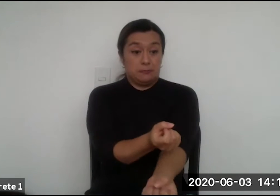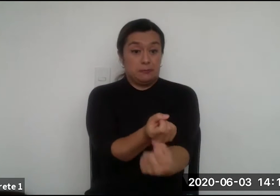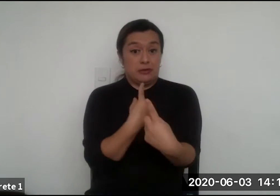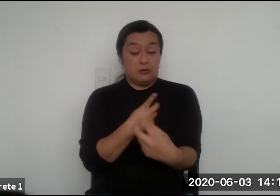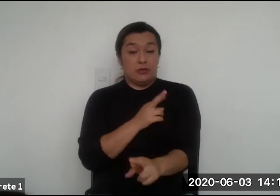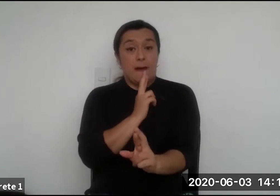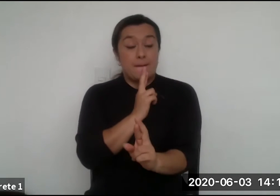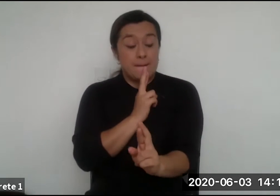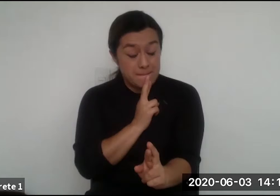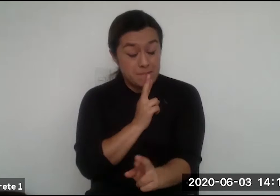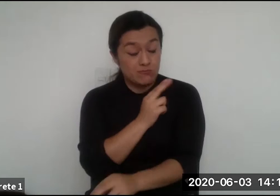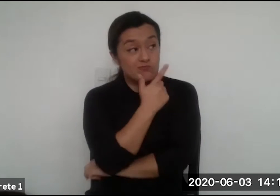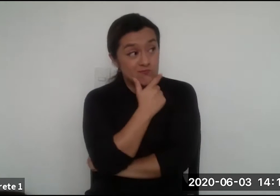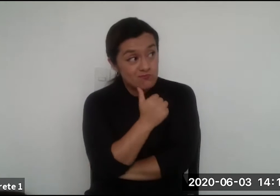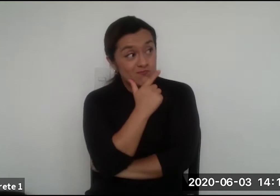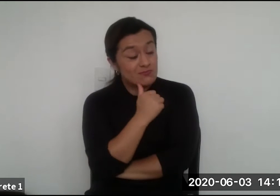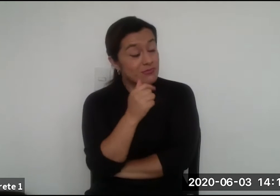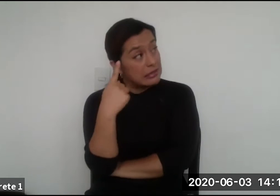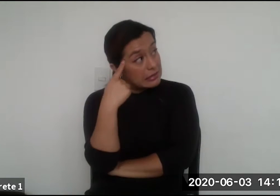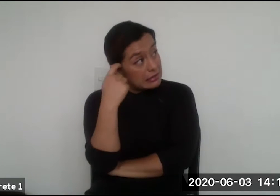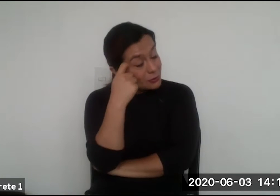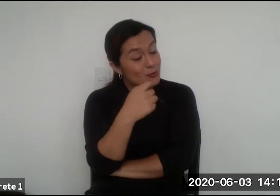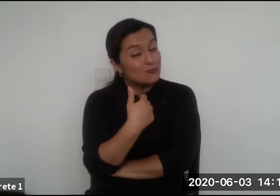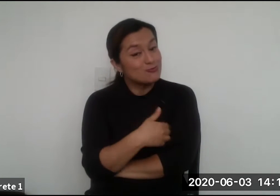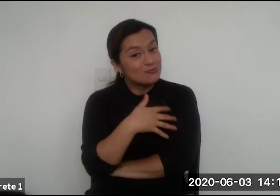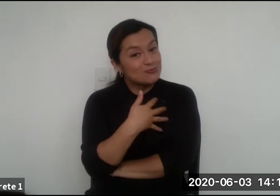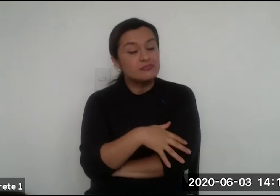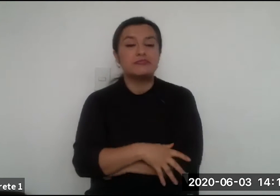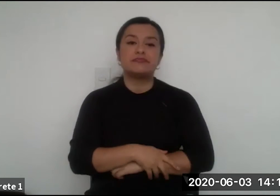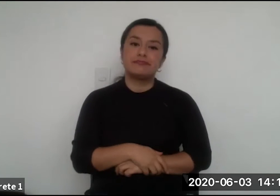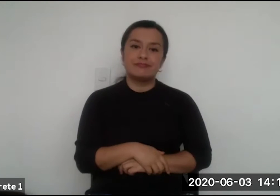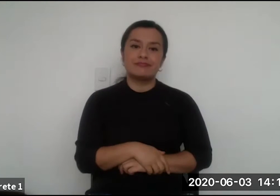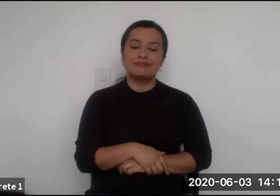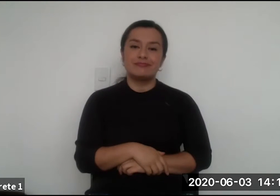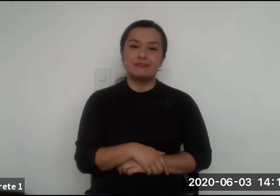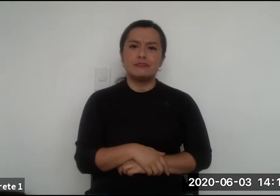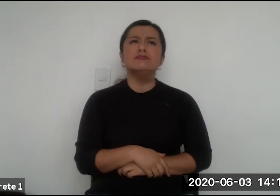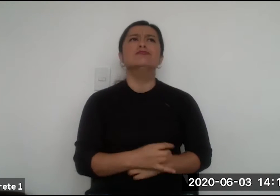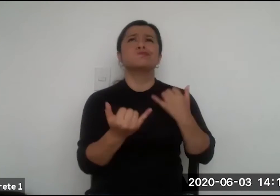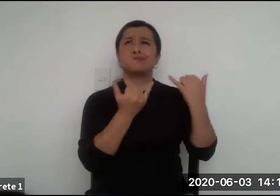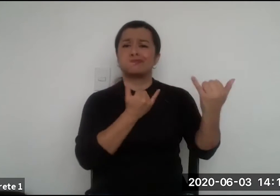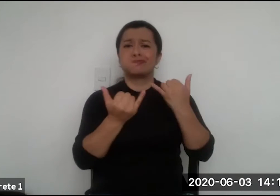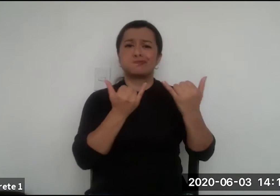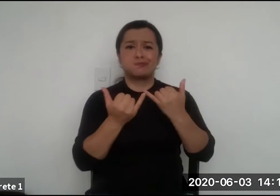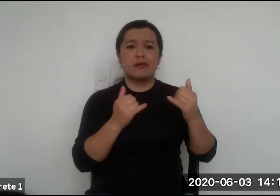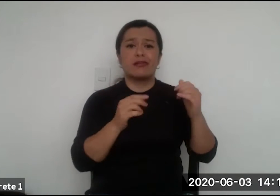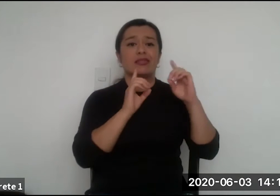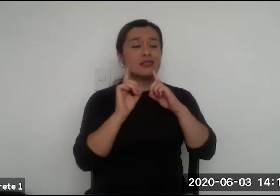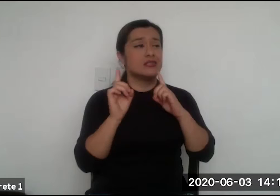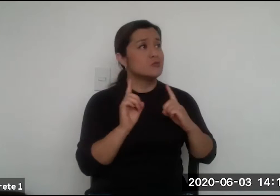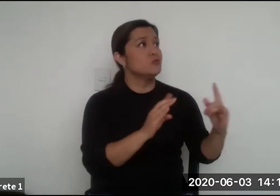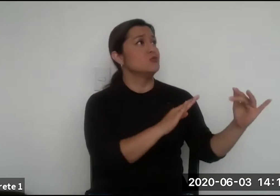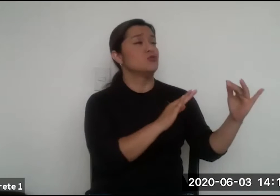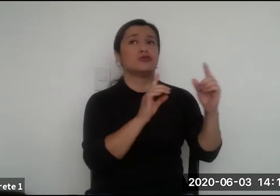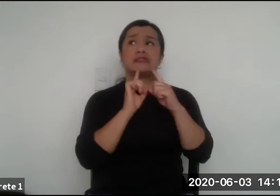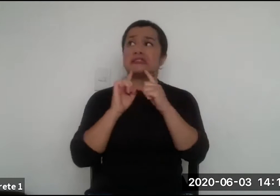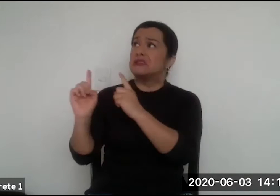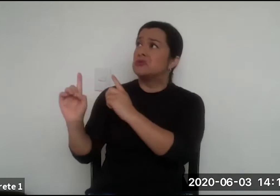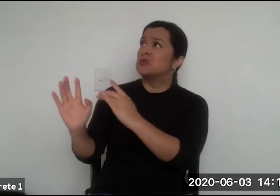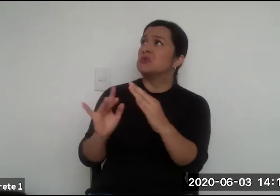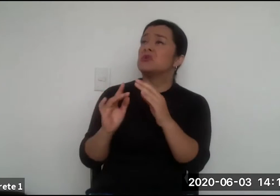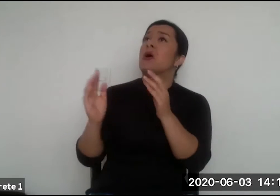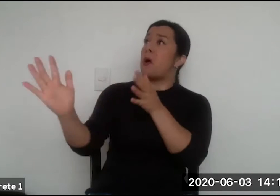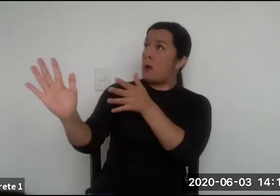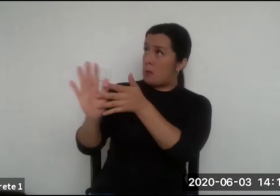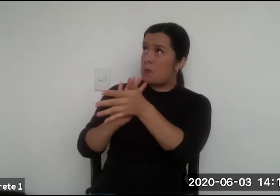porque pues sí hay muchos discursos en torno a eso que